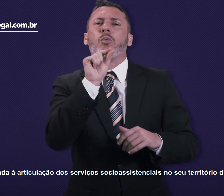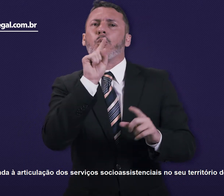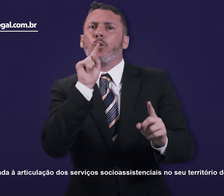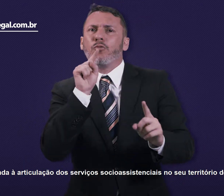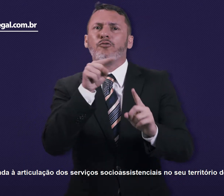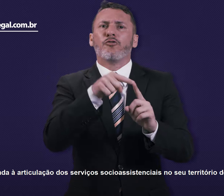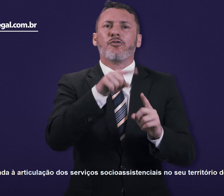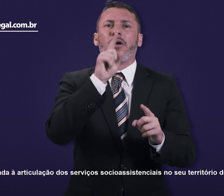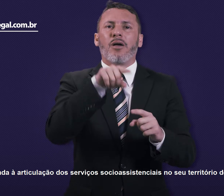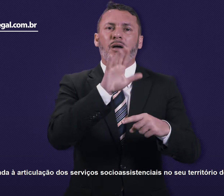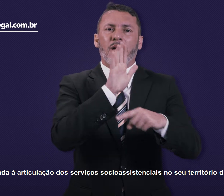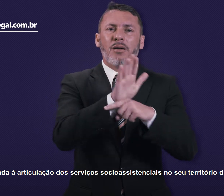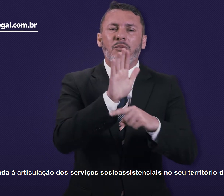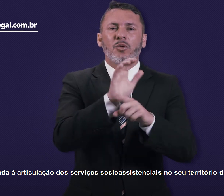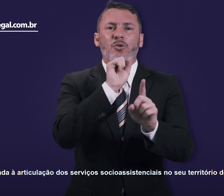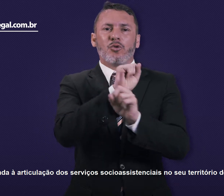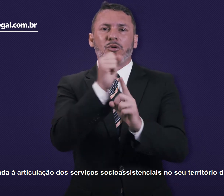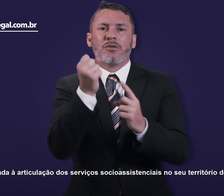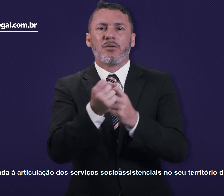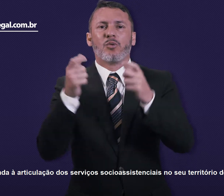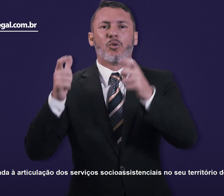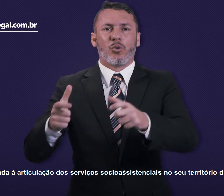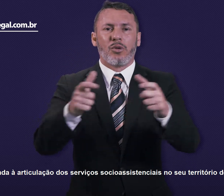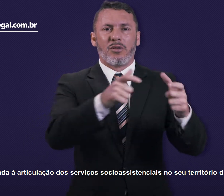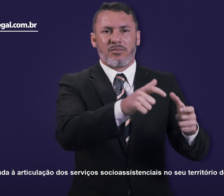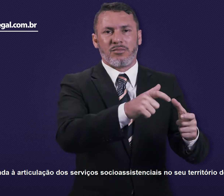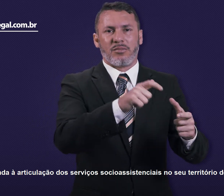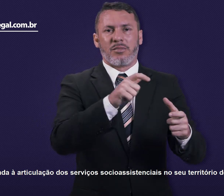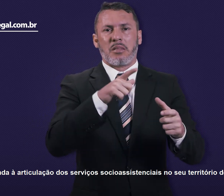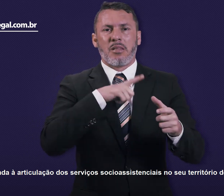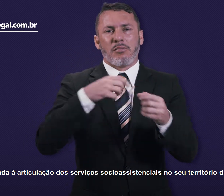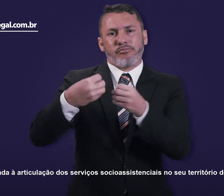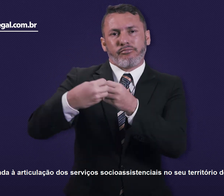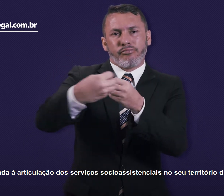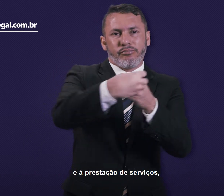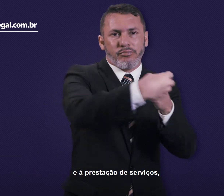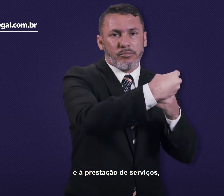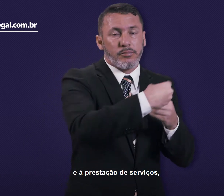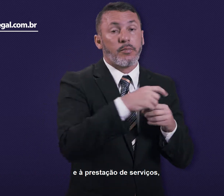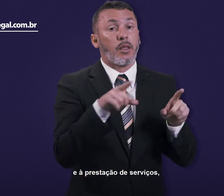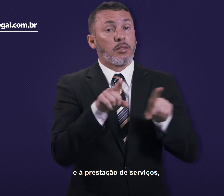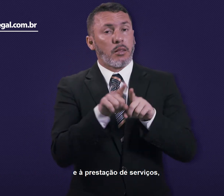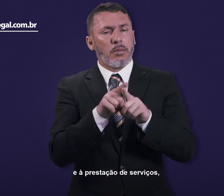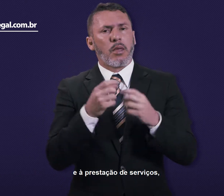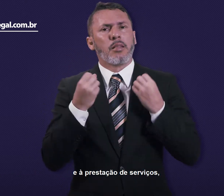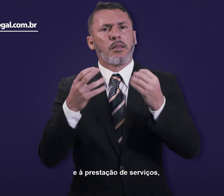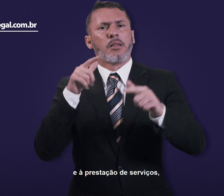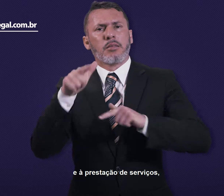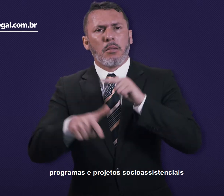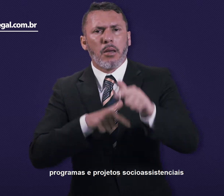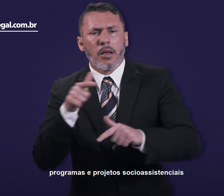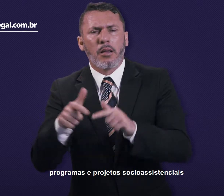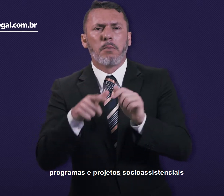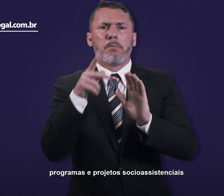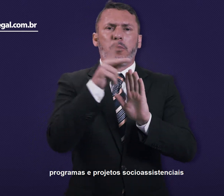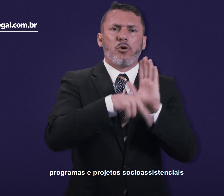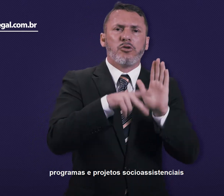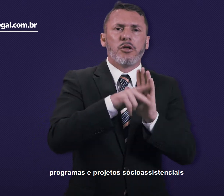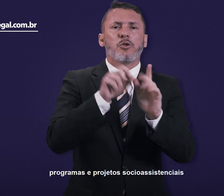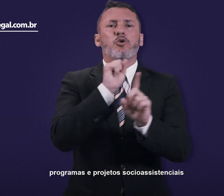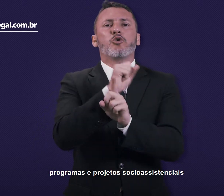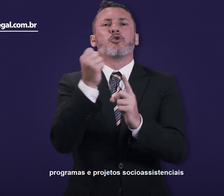à articulação dos serviços socioassistenciais no seu território de abrangência e à prestação de serviços,